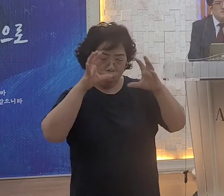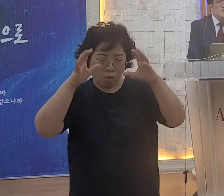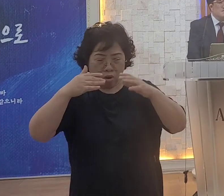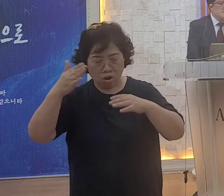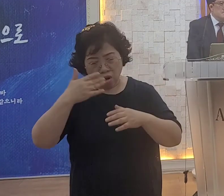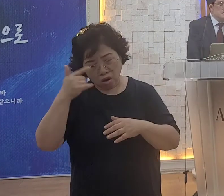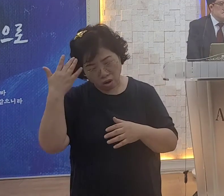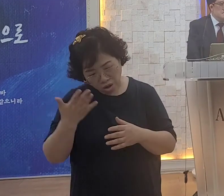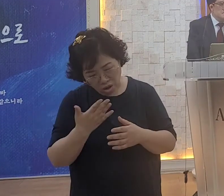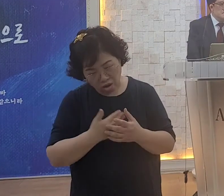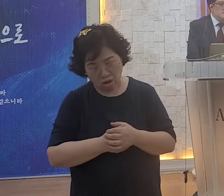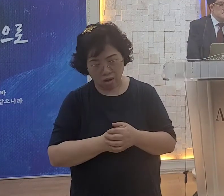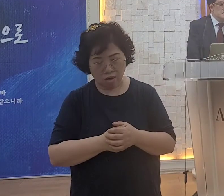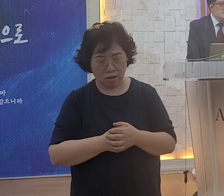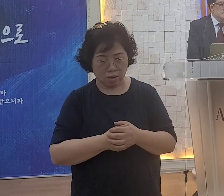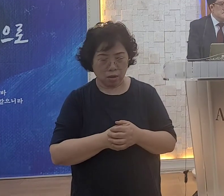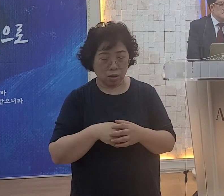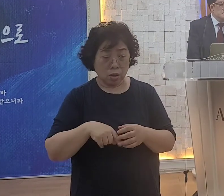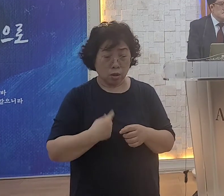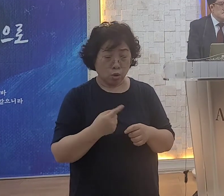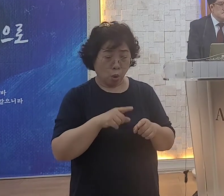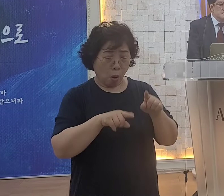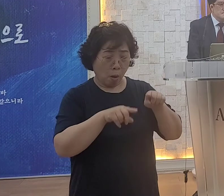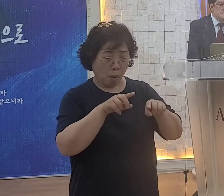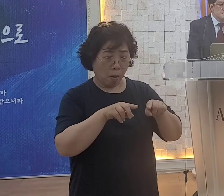안 갈 사람이 어디 있겠냐?